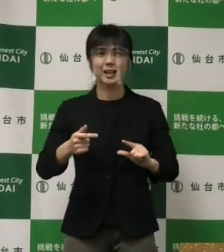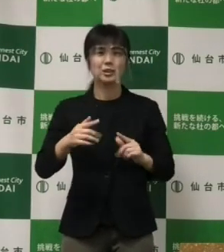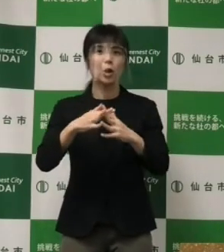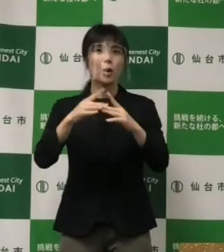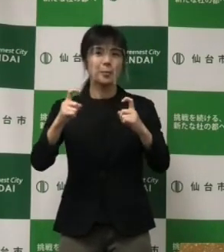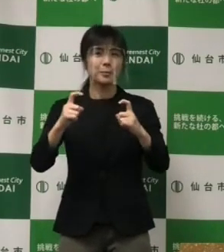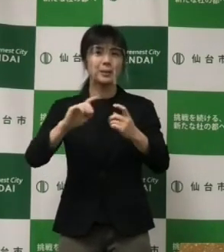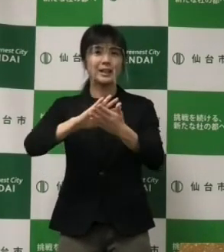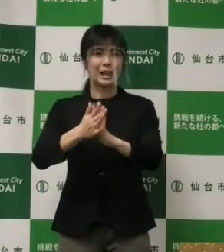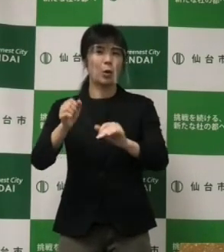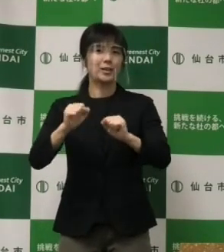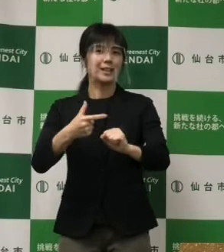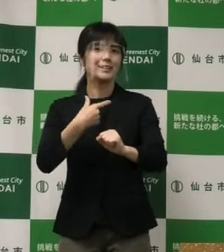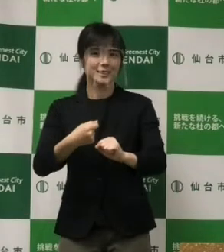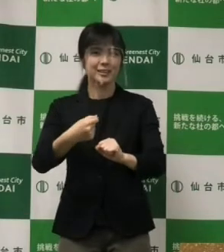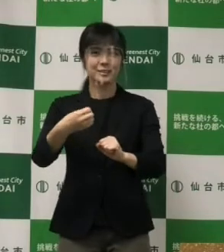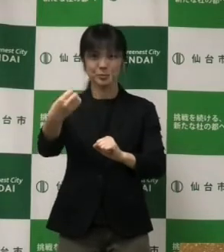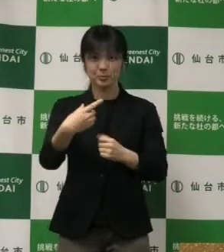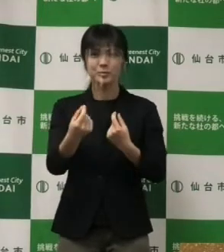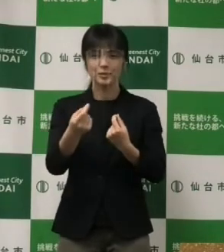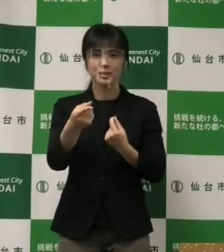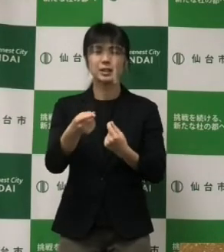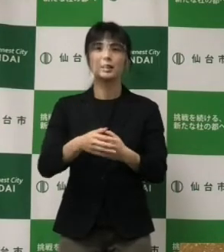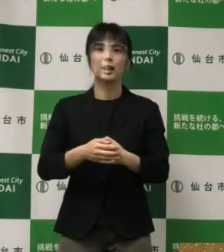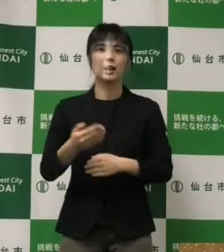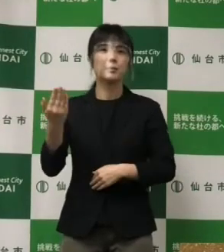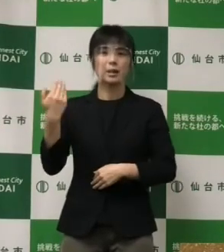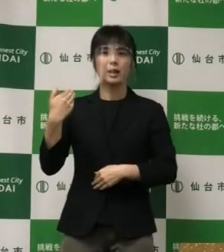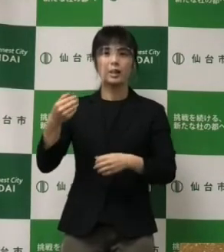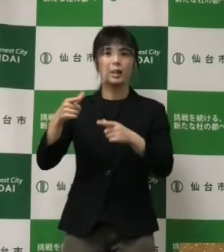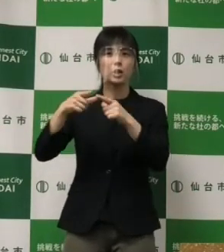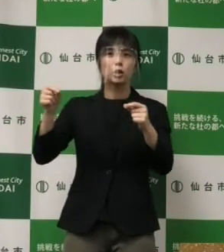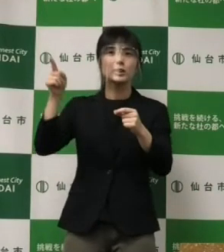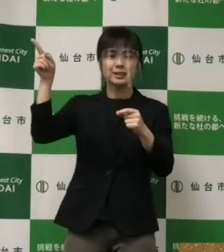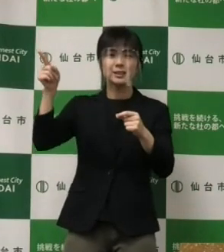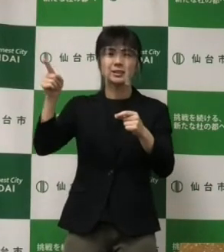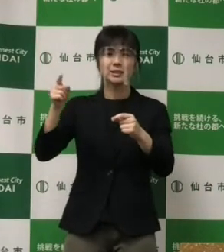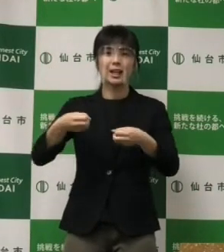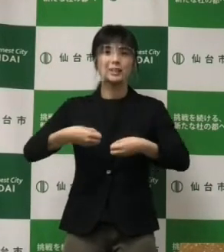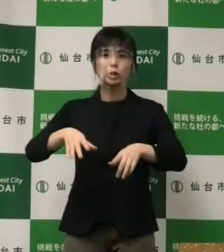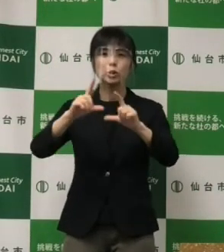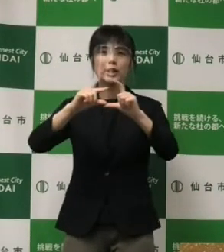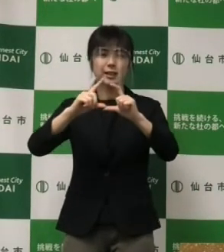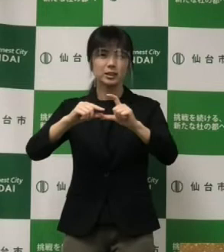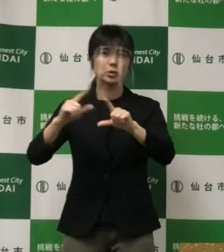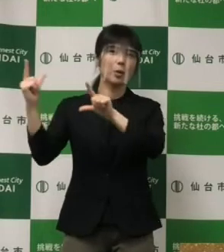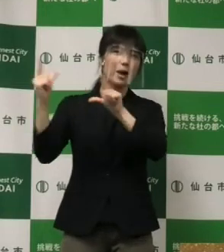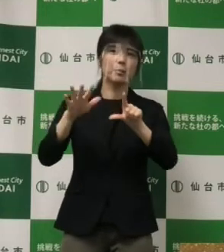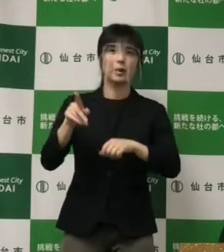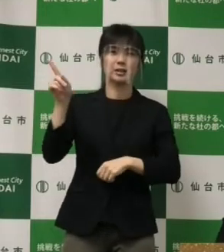っていかれるという話があったので、先日国の方で出生率の方の発表がありました。で、宮城県の方